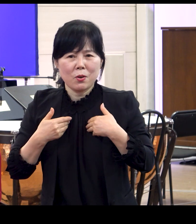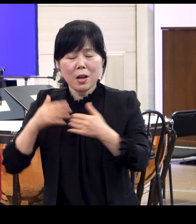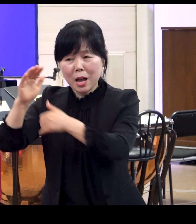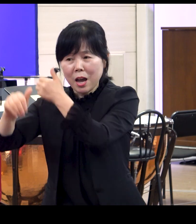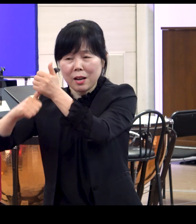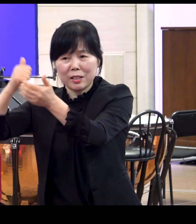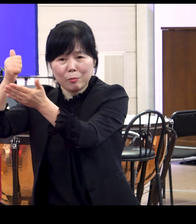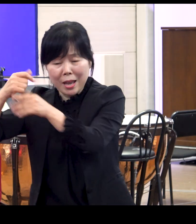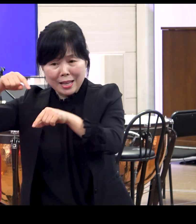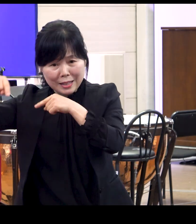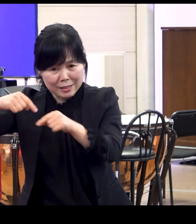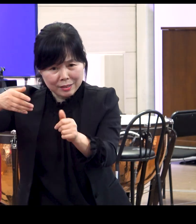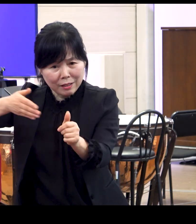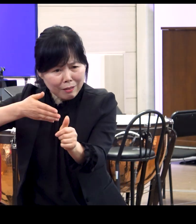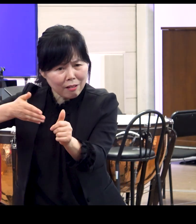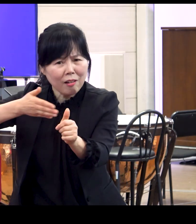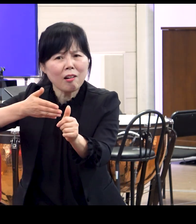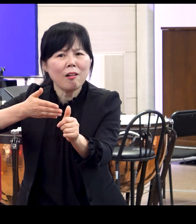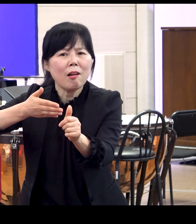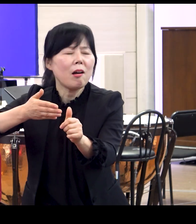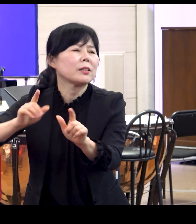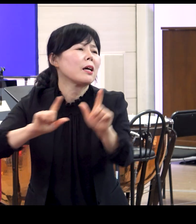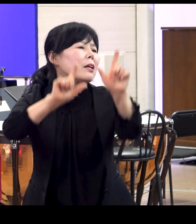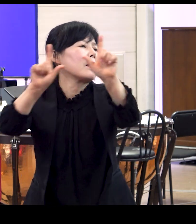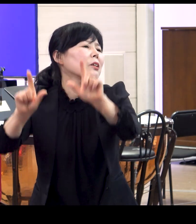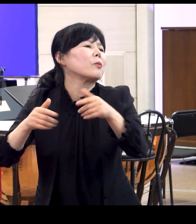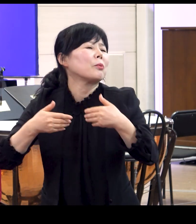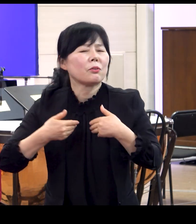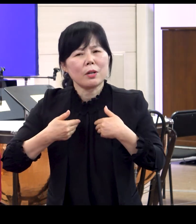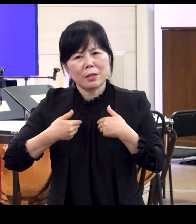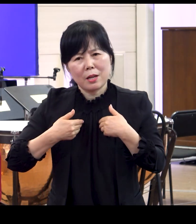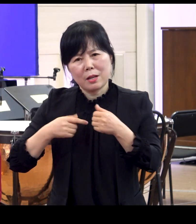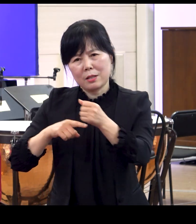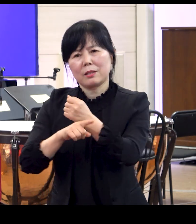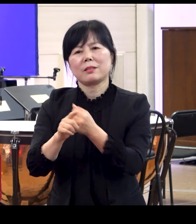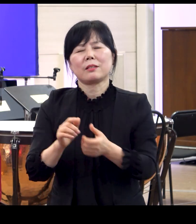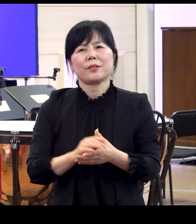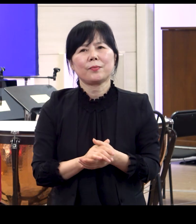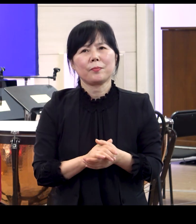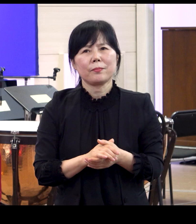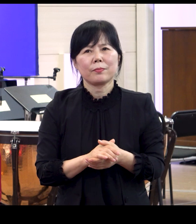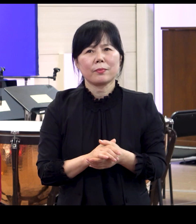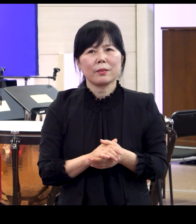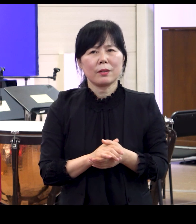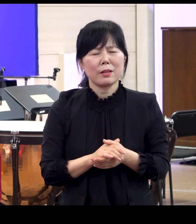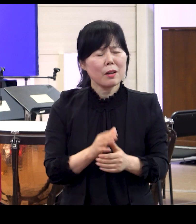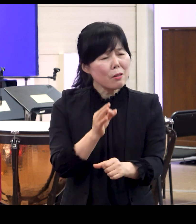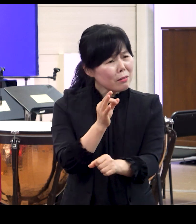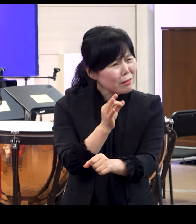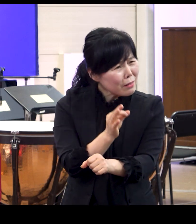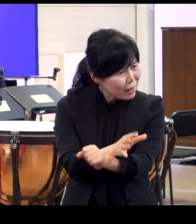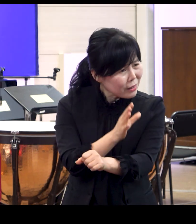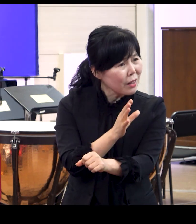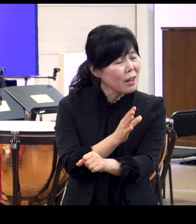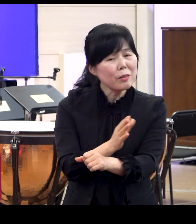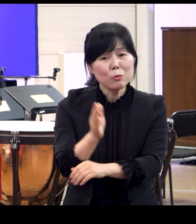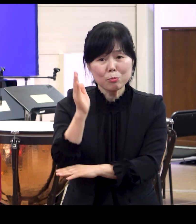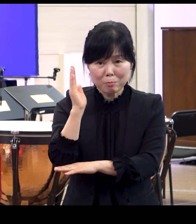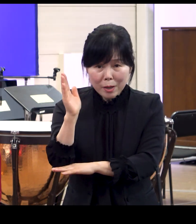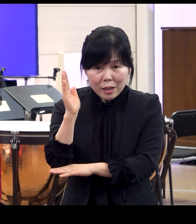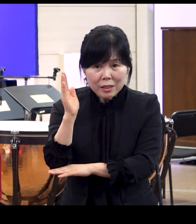하나님의 다스리심을 받는 그런 삶을 이야기하는 거예요. 여러분, 정말 단순한